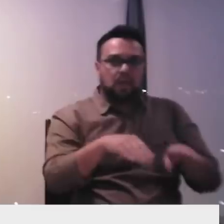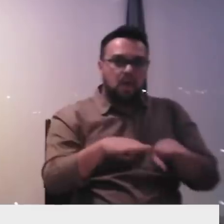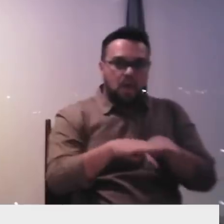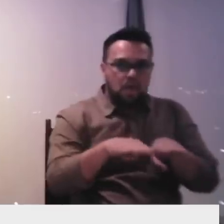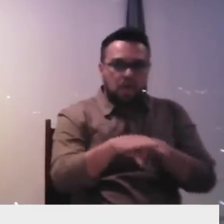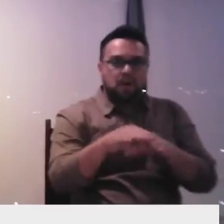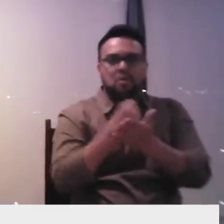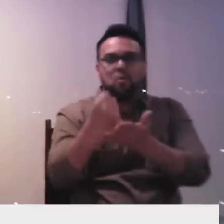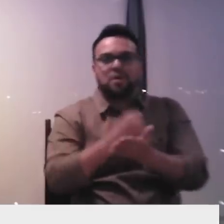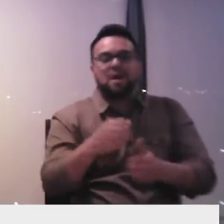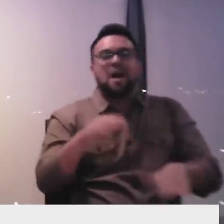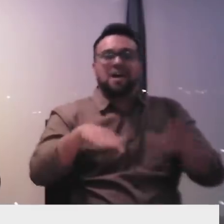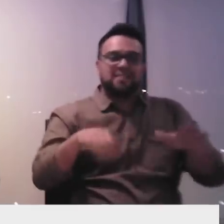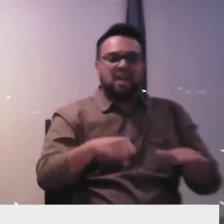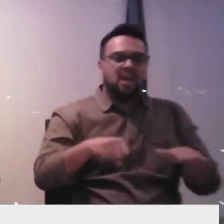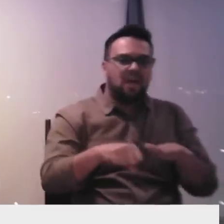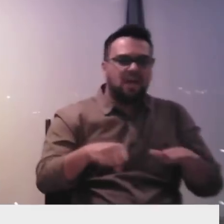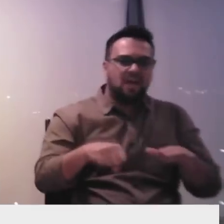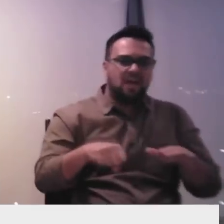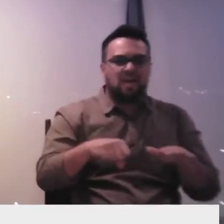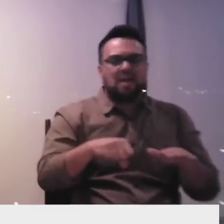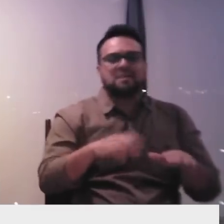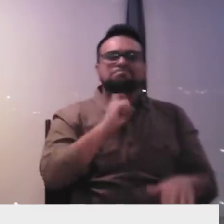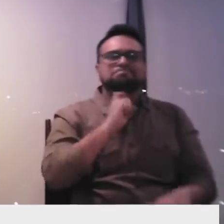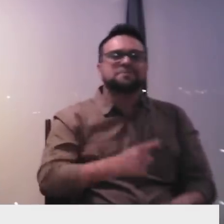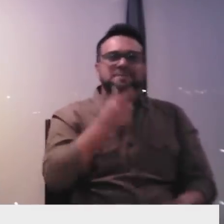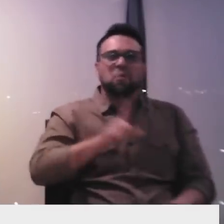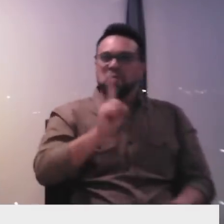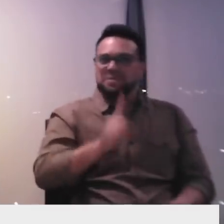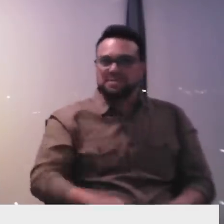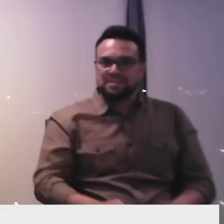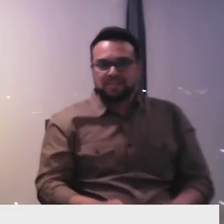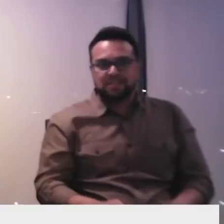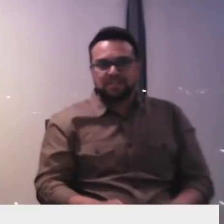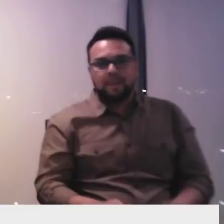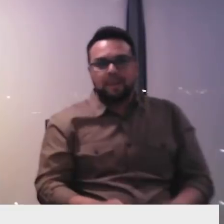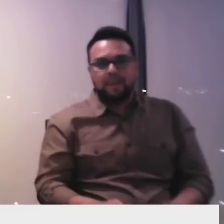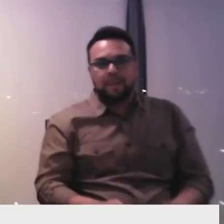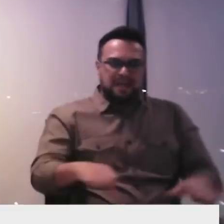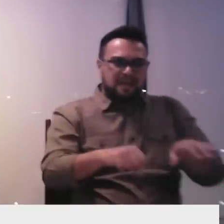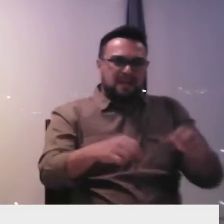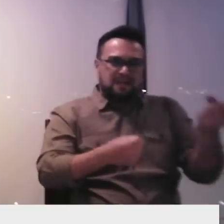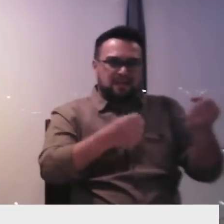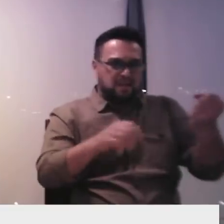E às vezes, e não entrava a marcha. Às vezes, nem arranhando, entrava.